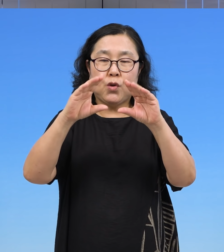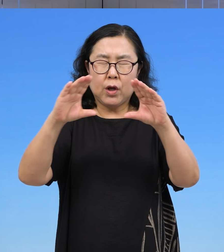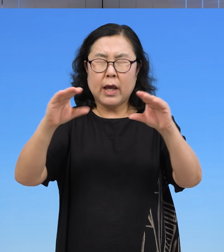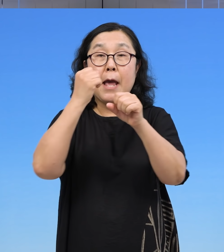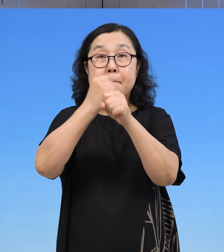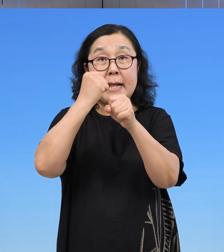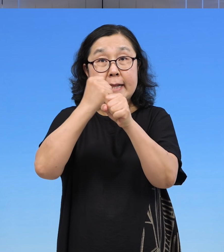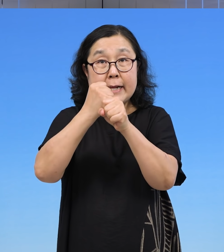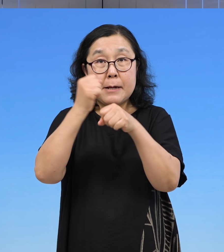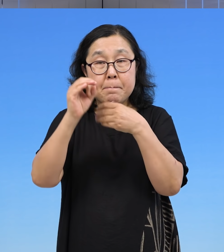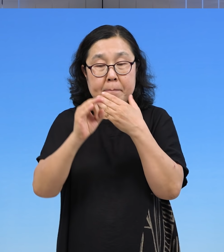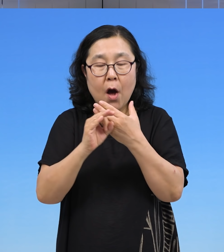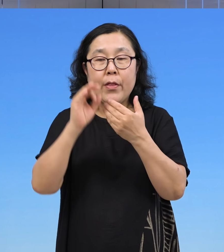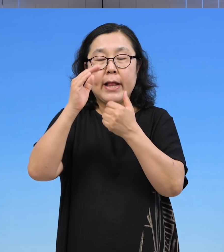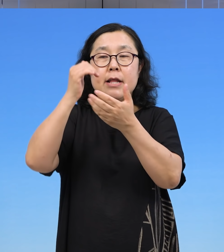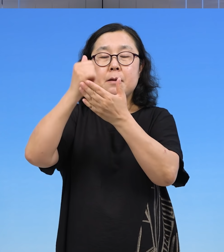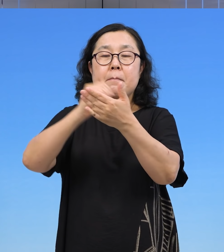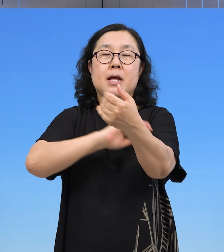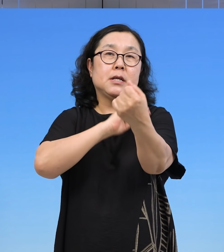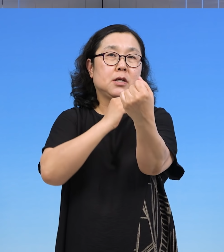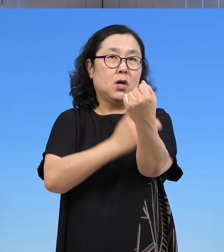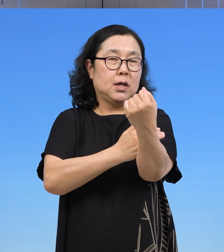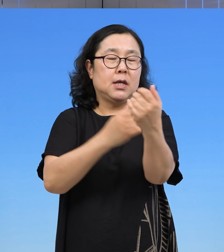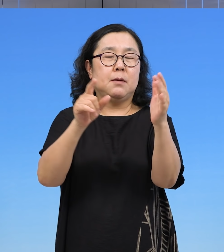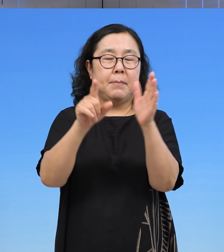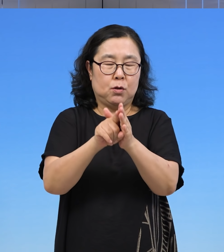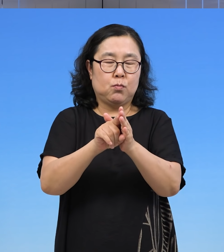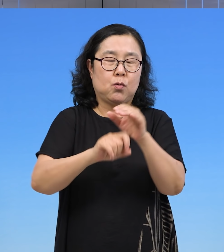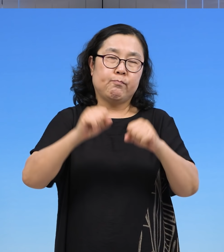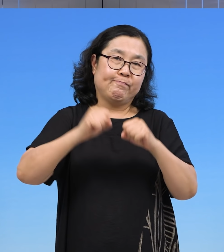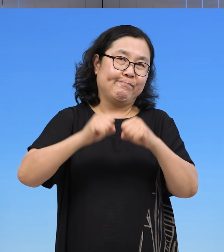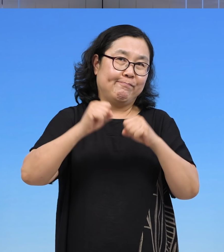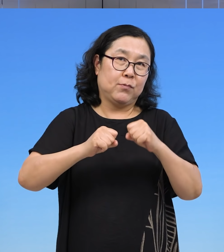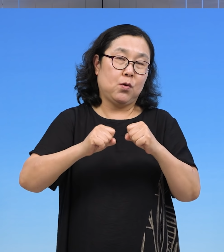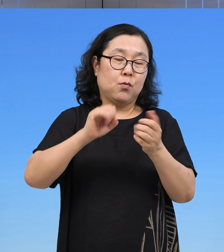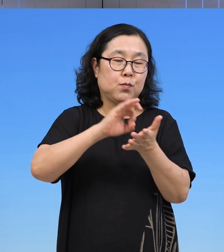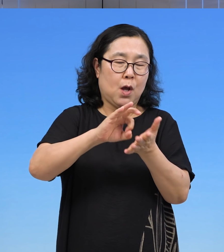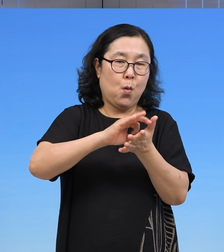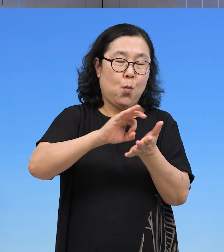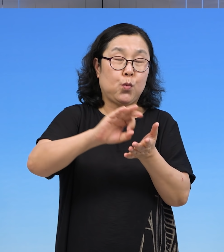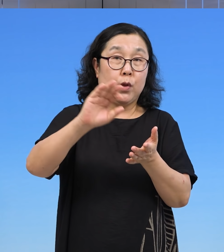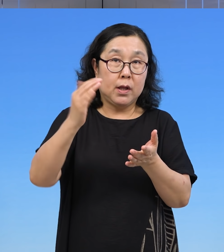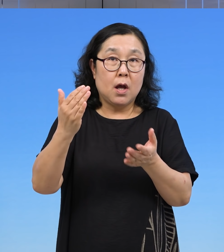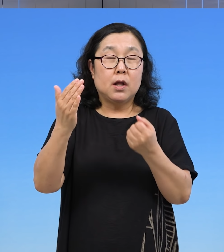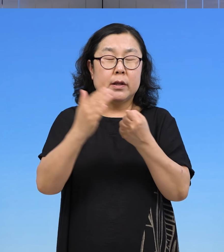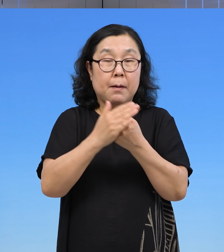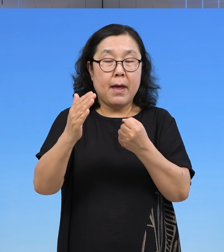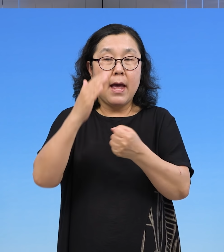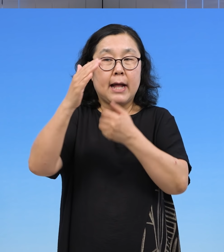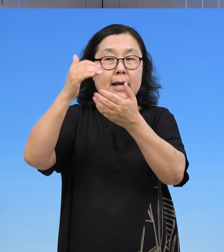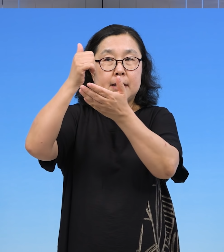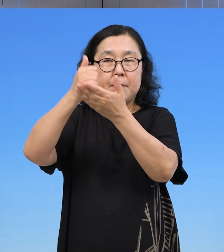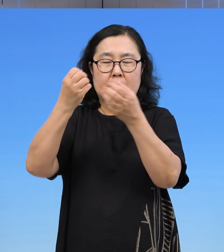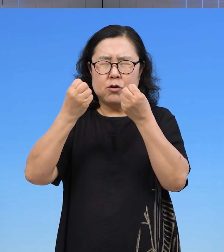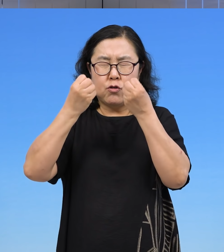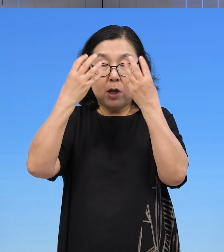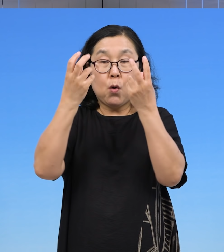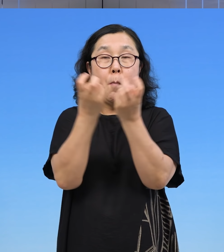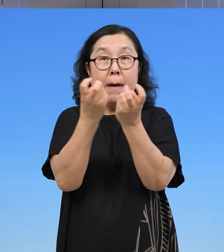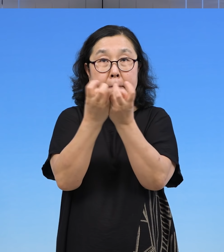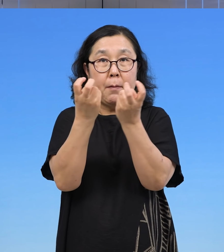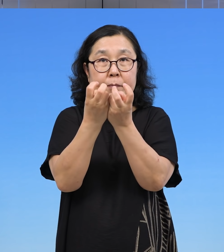하나님의 능력이 믿음으로 작동이 될 때 전혀 생각하지 못했던 이런 창의적인 것들을 하나님이